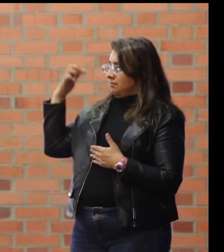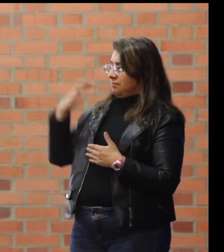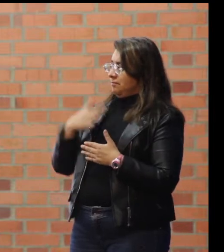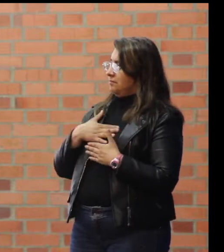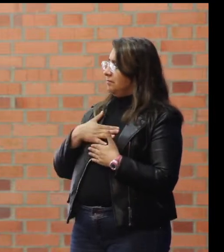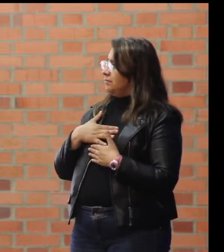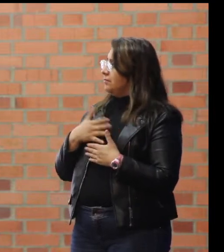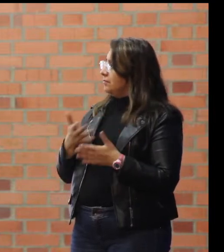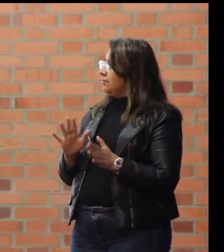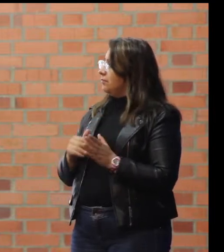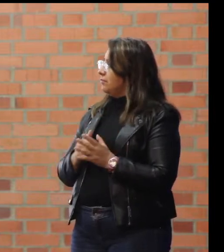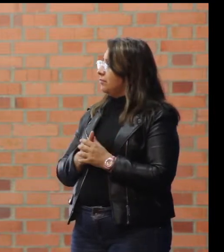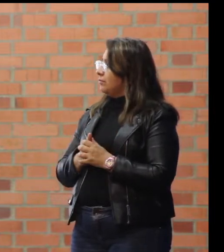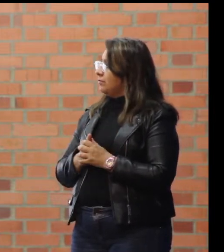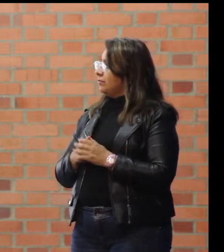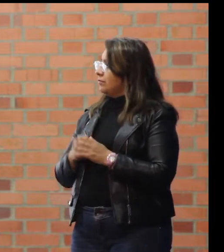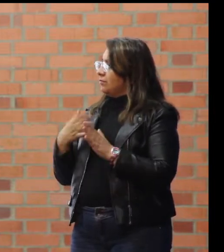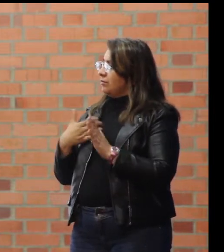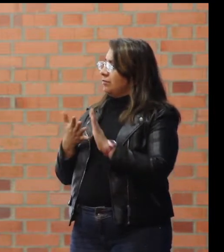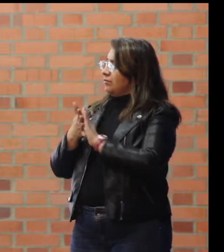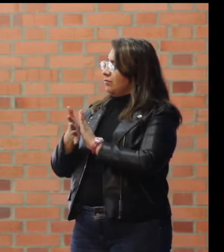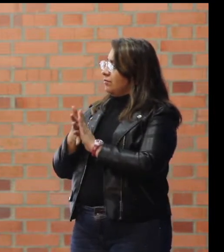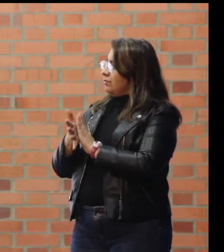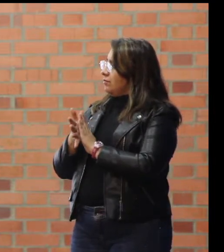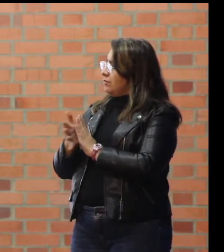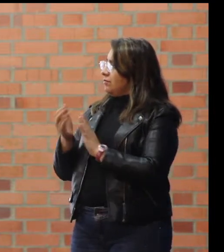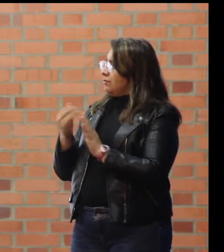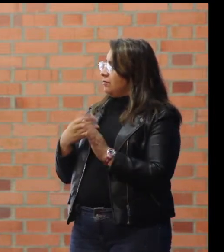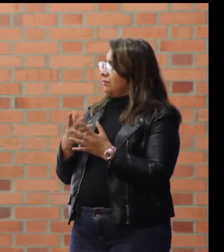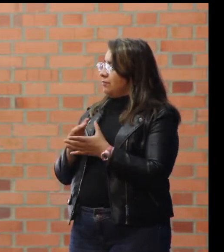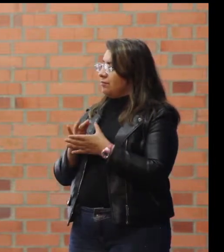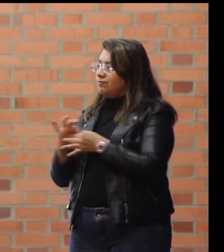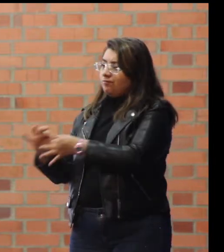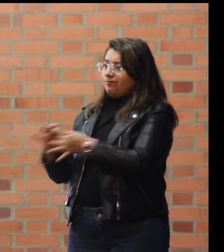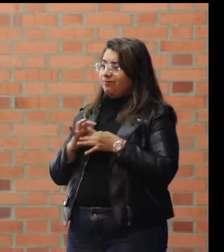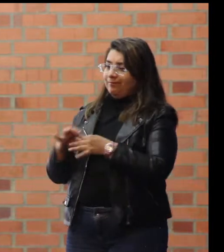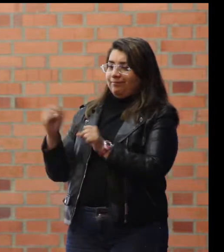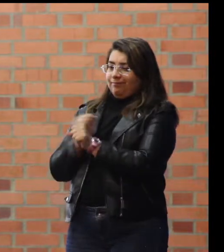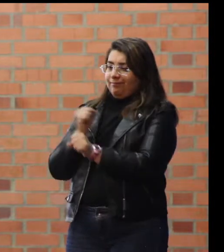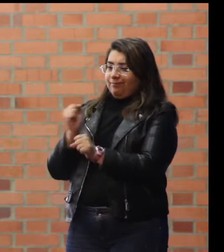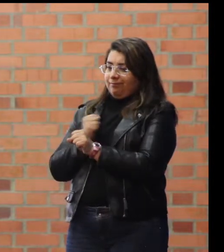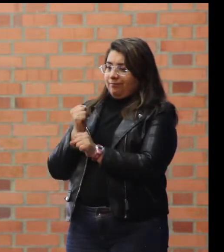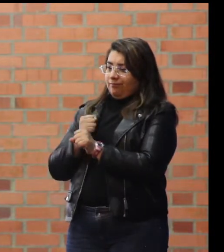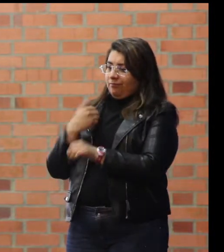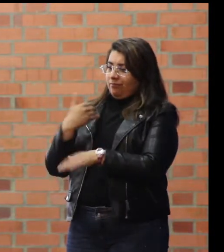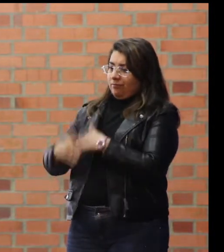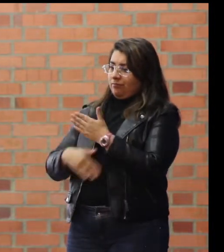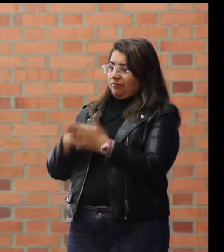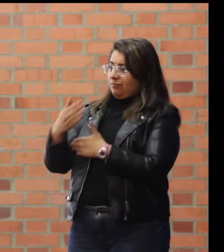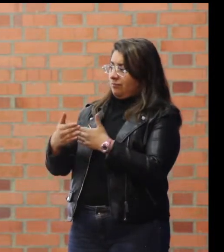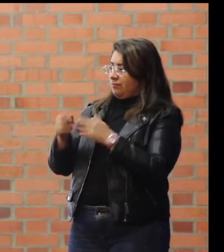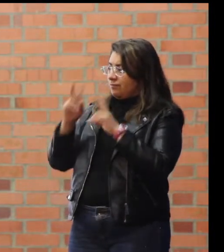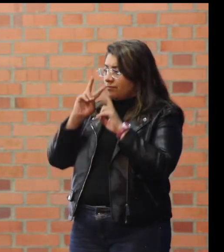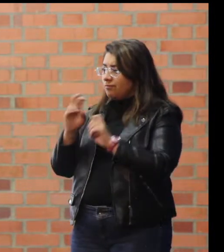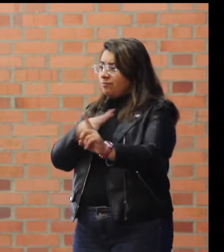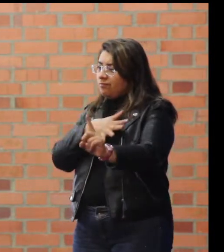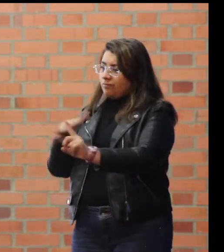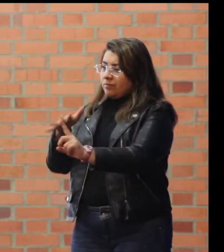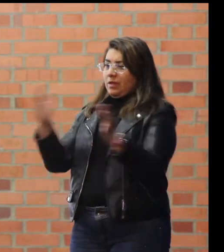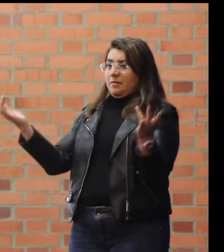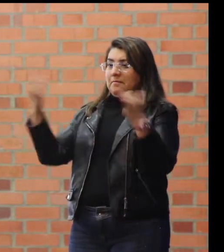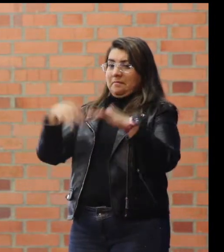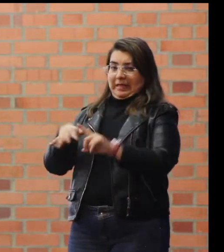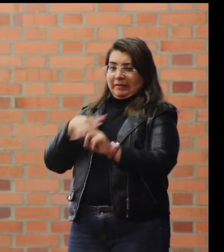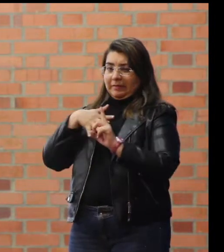afortunadamente también de Juan José y cómplice en proyectos profesionales de Lucy y de muchas de las personas que están